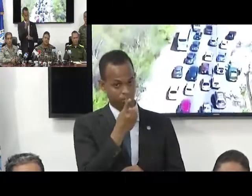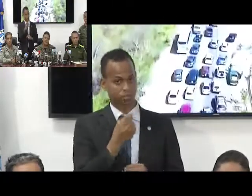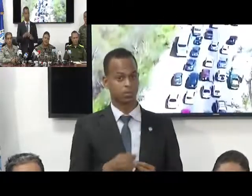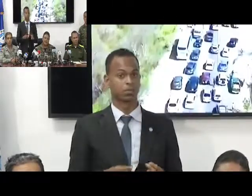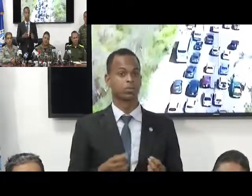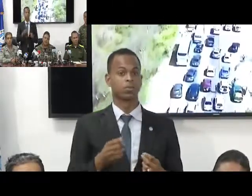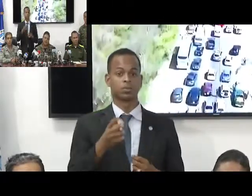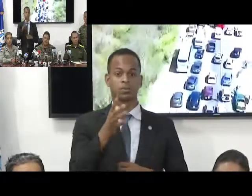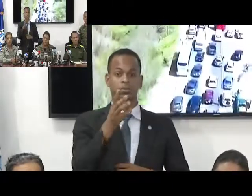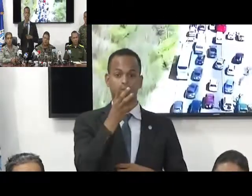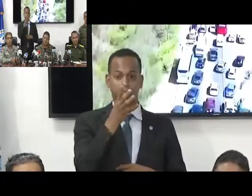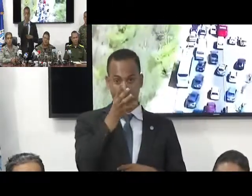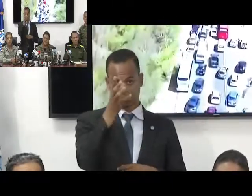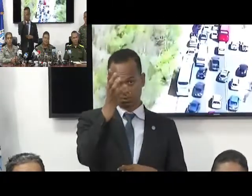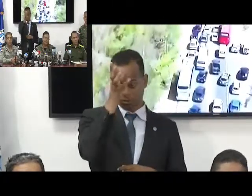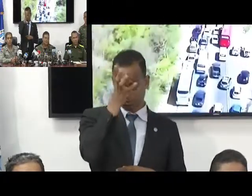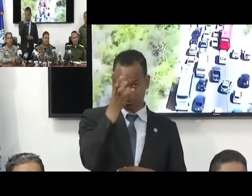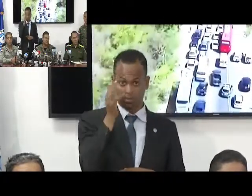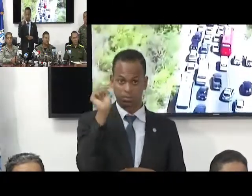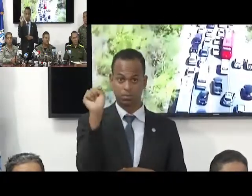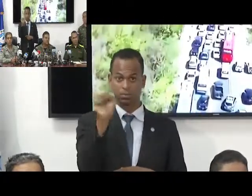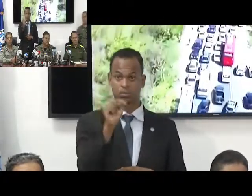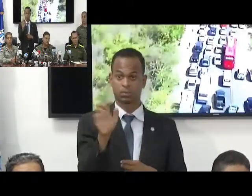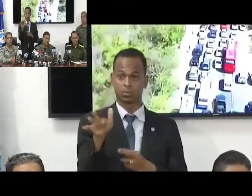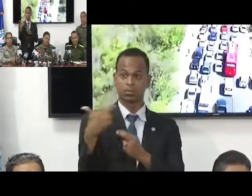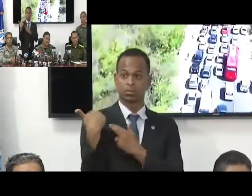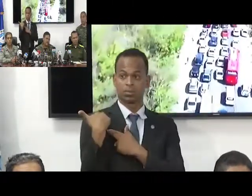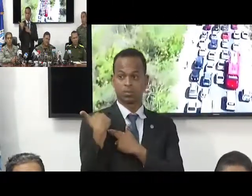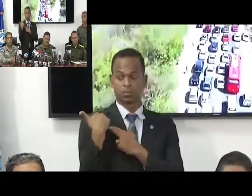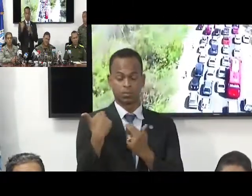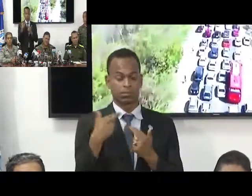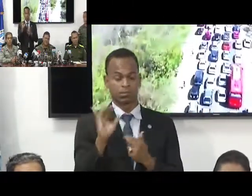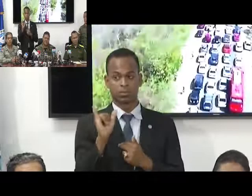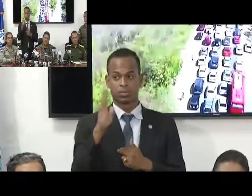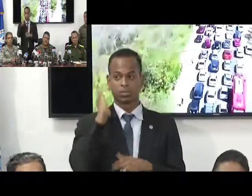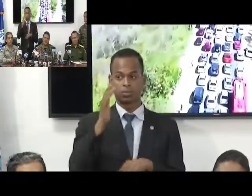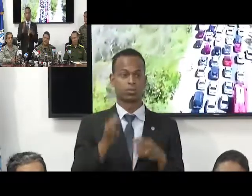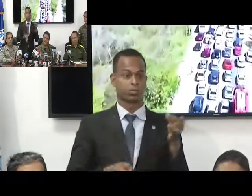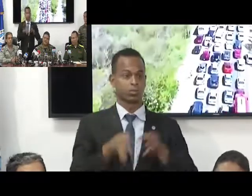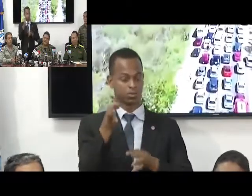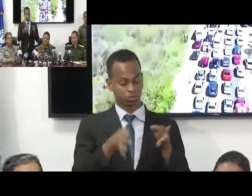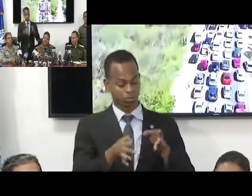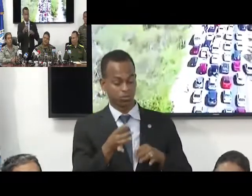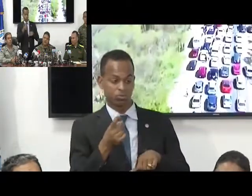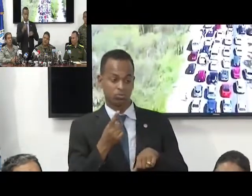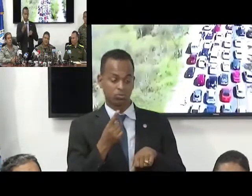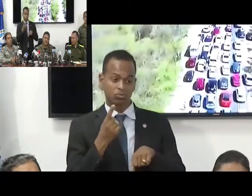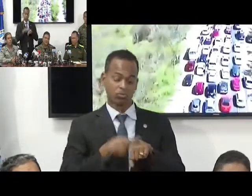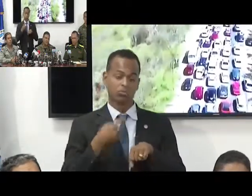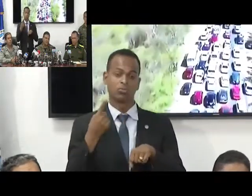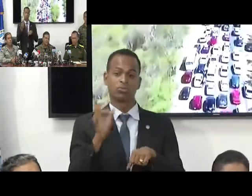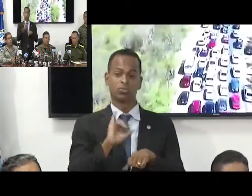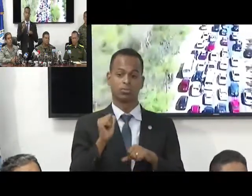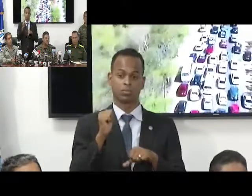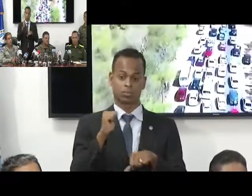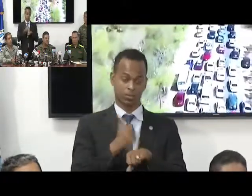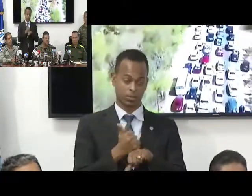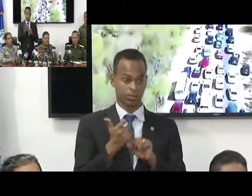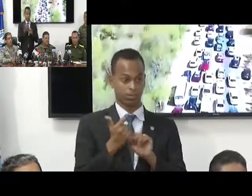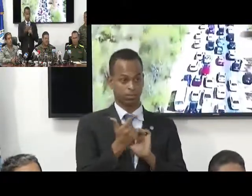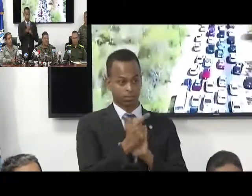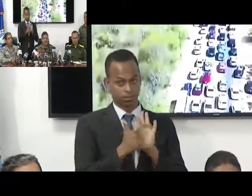y los padres o los tutores que resulten responsables con relación a esto van a ser sometidos a la acción de la justicia, como lo establece el Código del